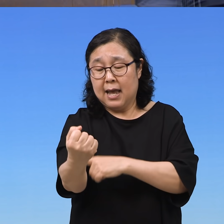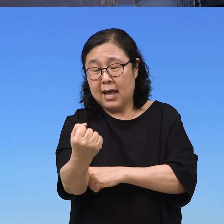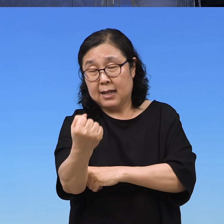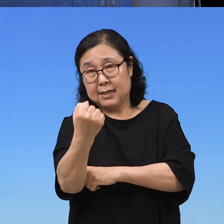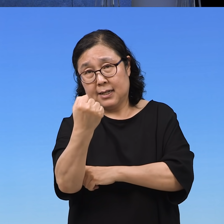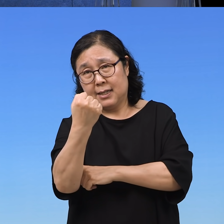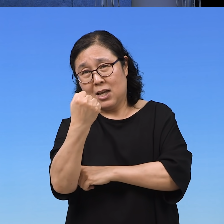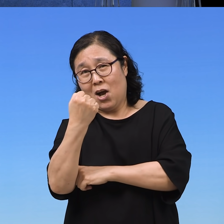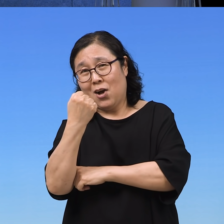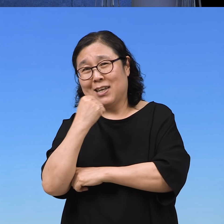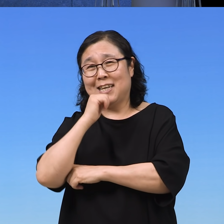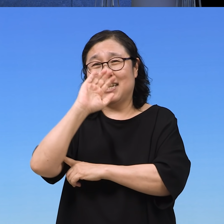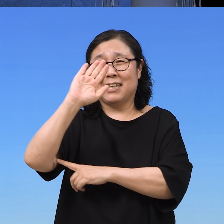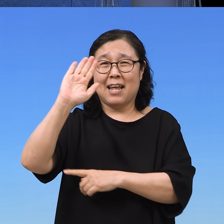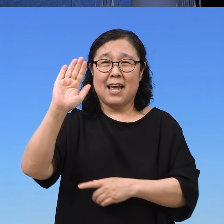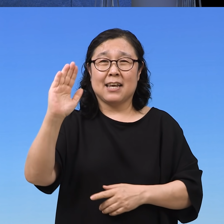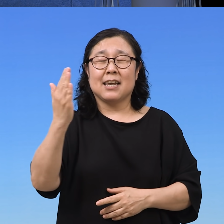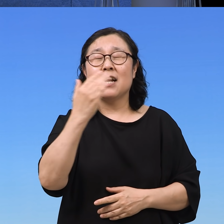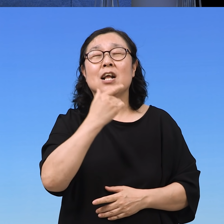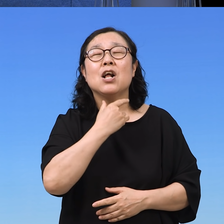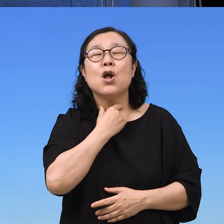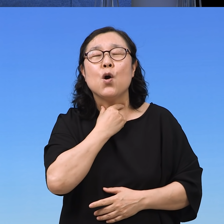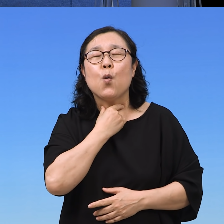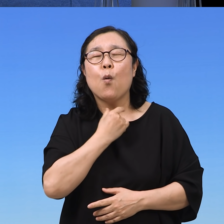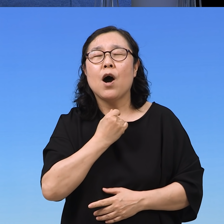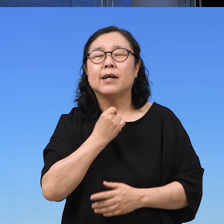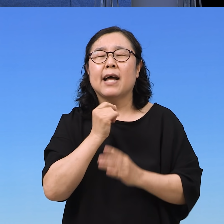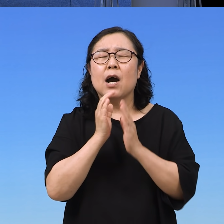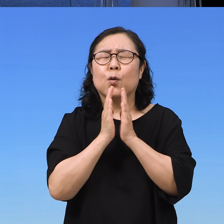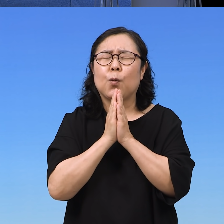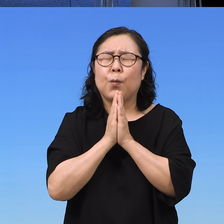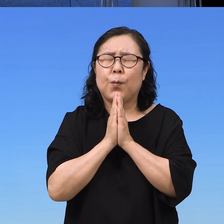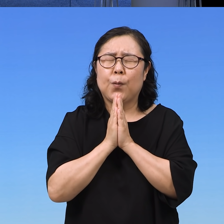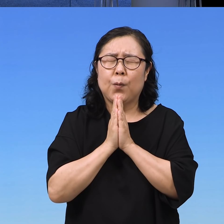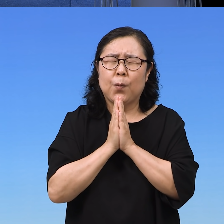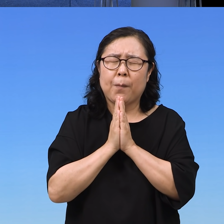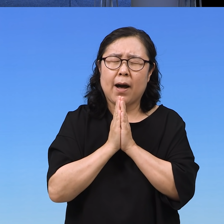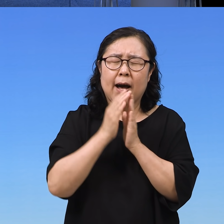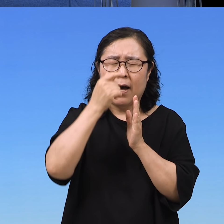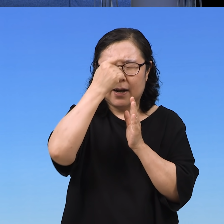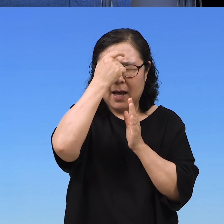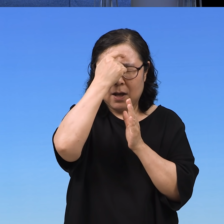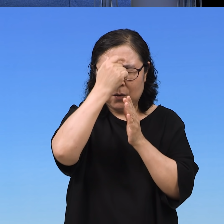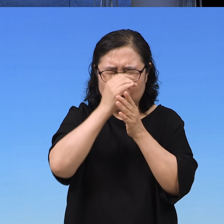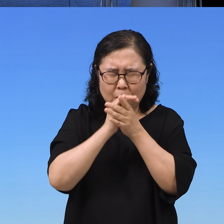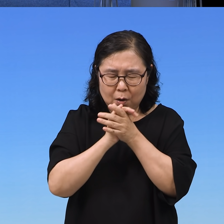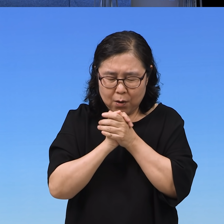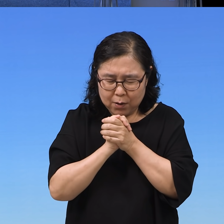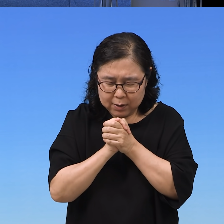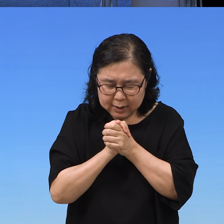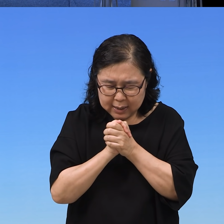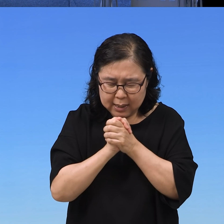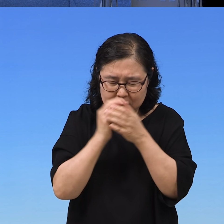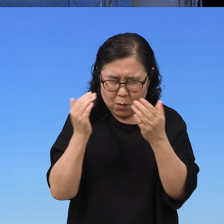나의 능력이 되기 원하고 바라고 기도합니다.